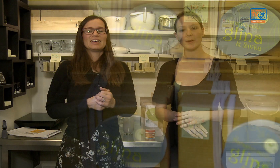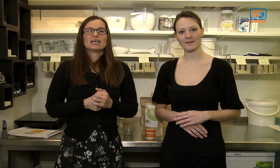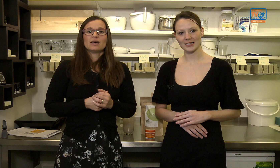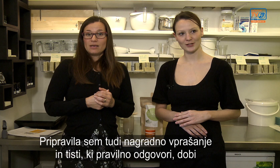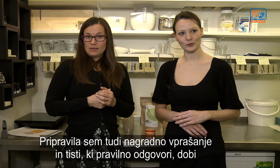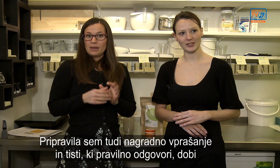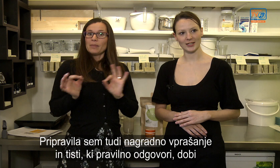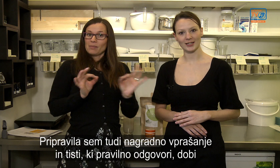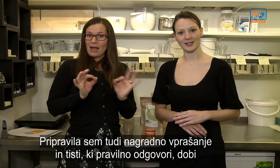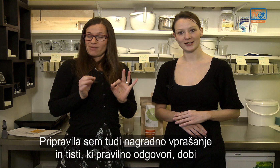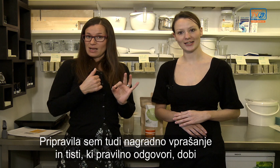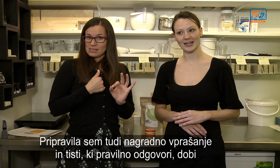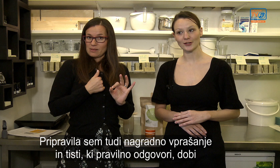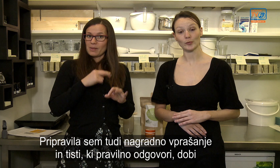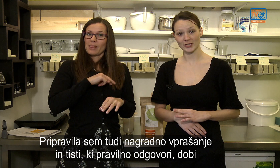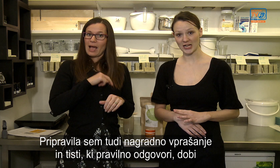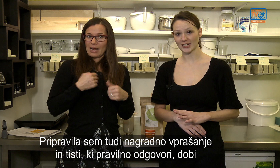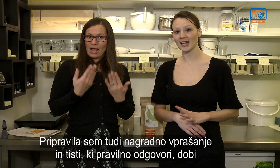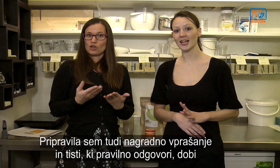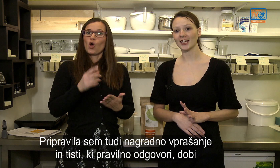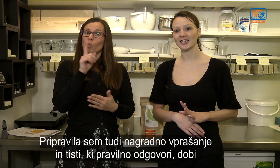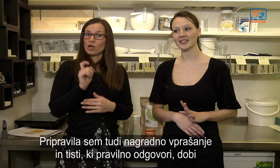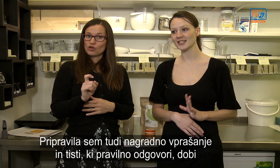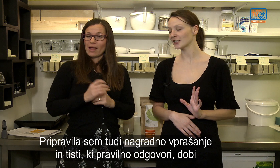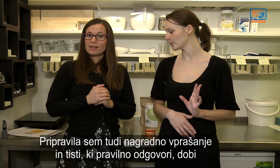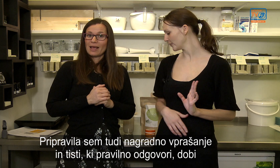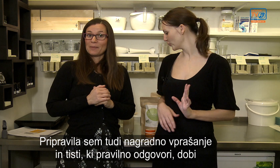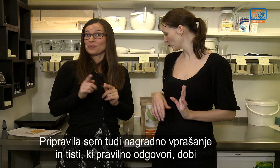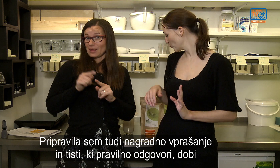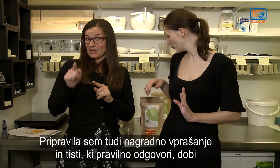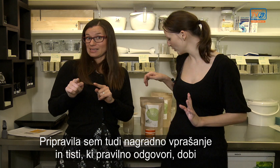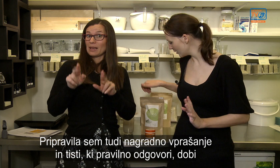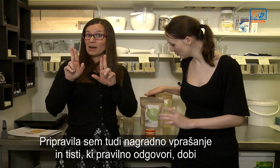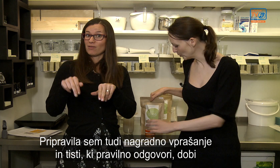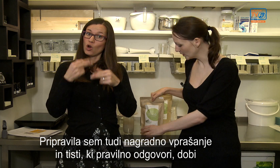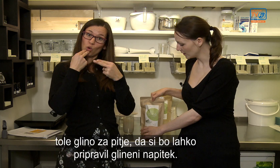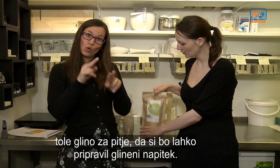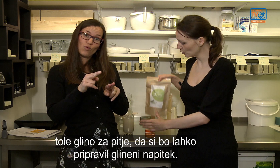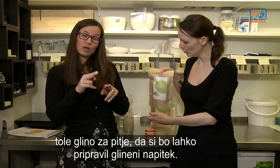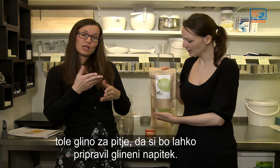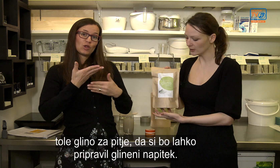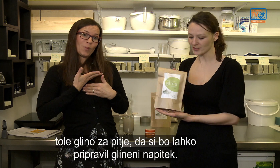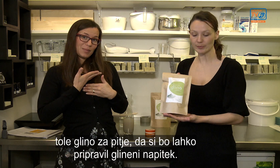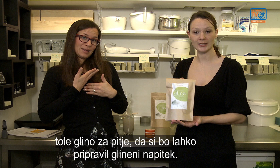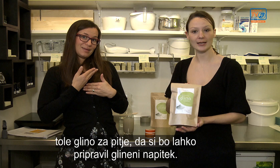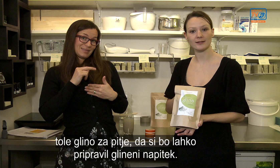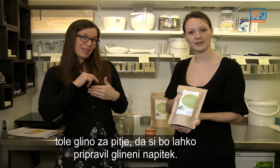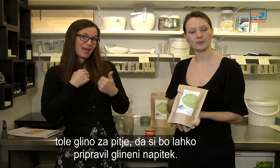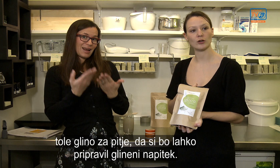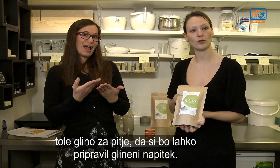Pripravila sem tudi nagradno vprašanje in tisti, ki pravilno odgovori, dobi to glineno za pitje, da si bo lahko